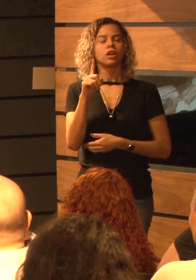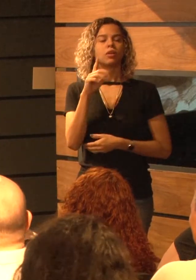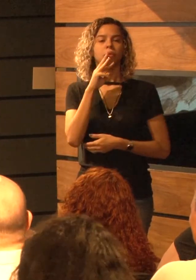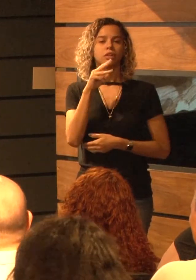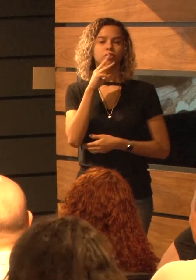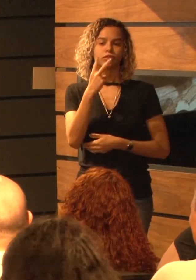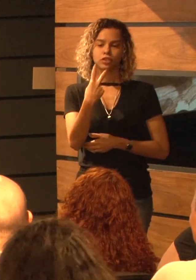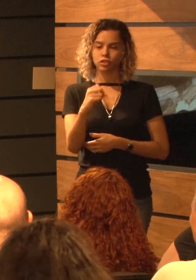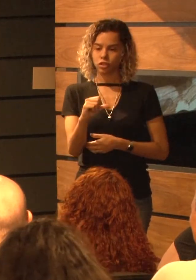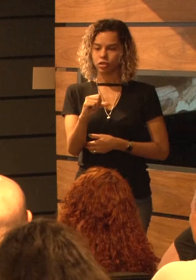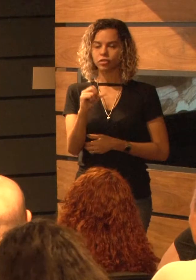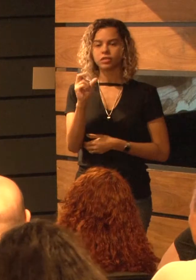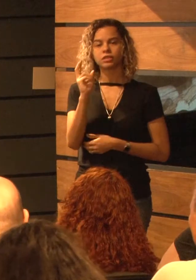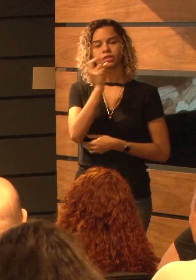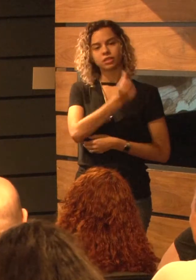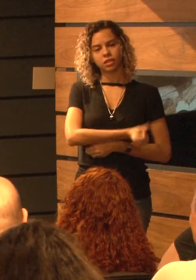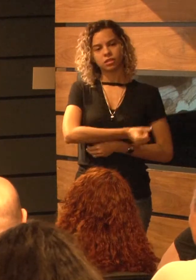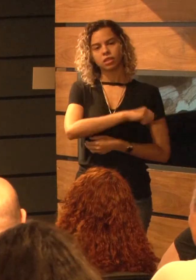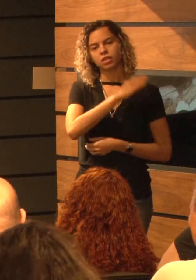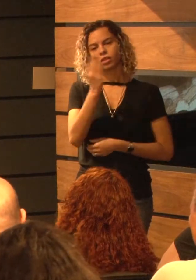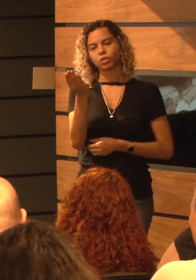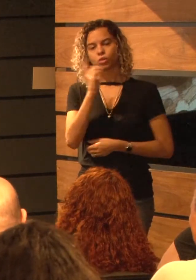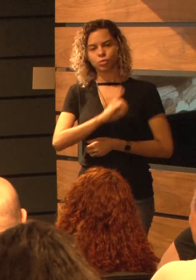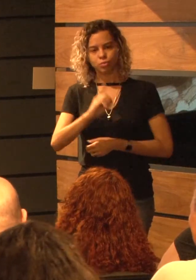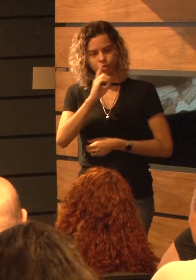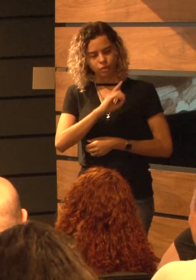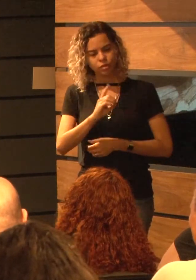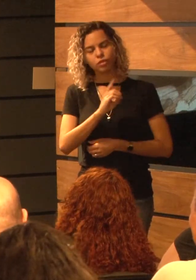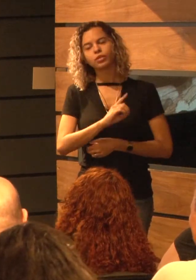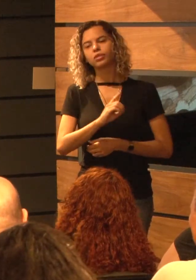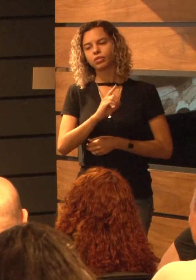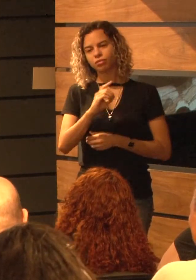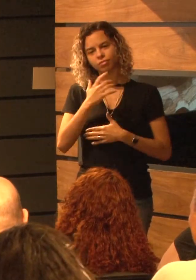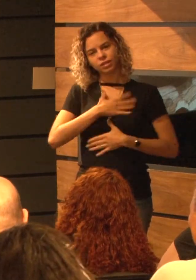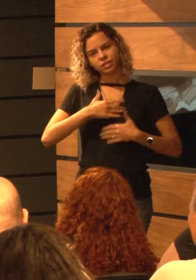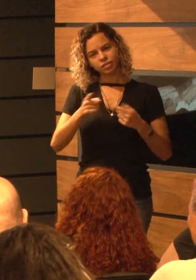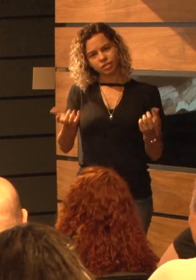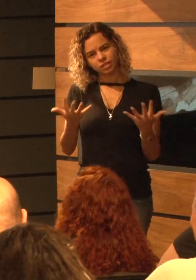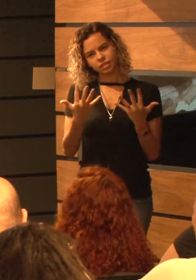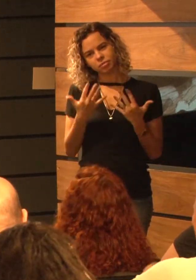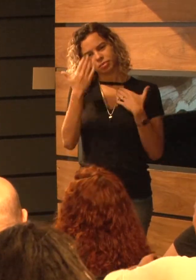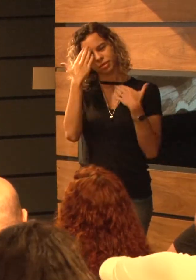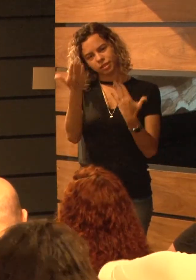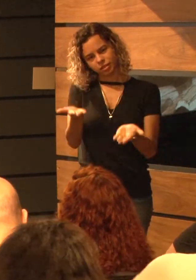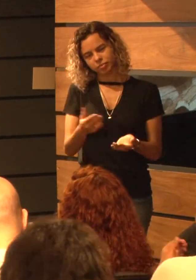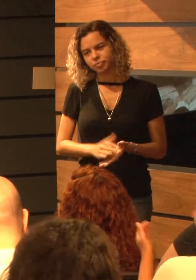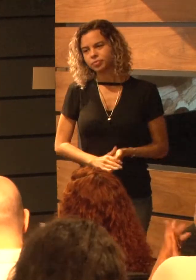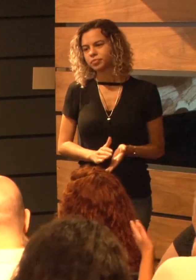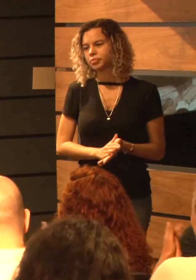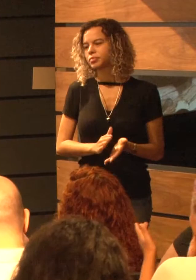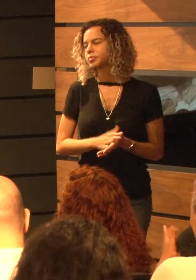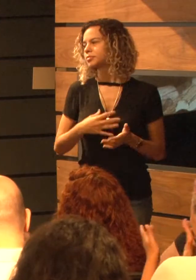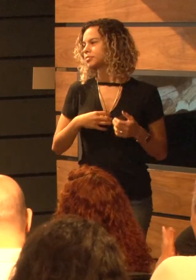março, sempre de sexta a domingo. Vai ser um prazer recebê-los lá. Muito obrigada, gente.